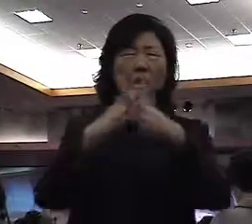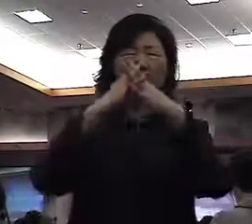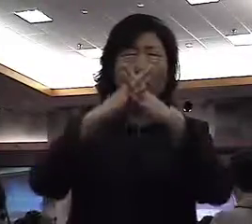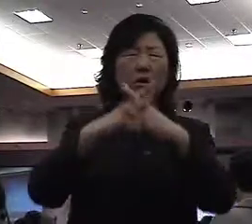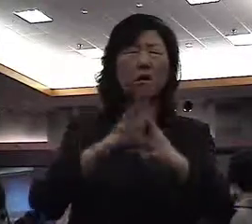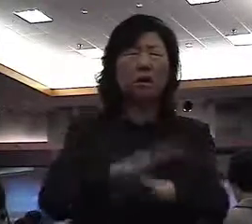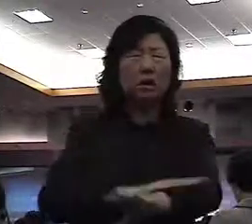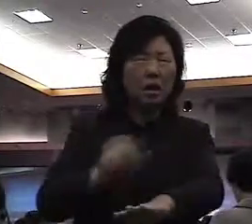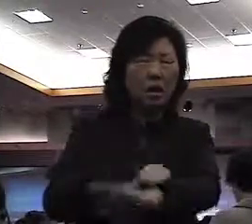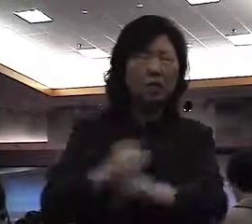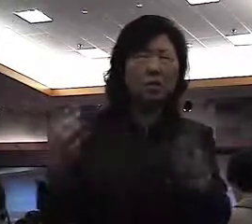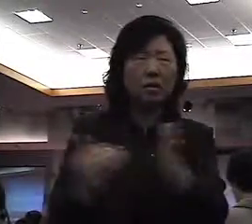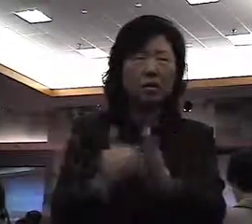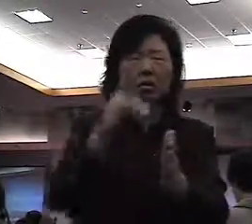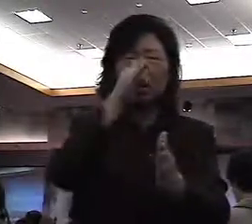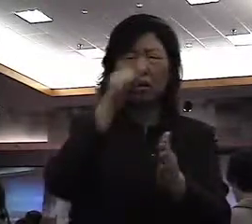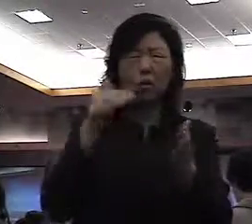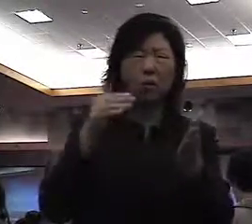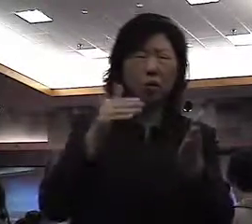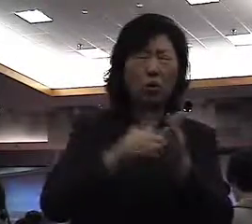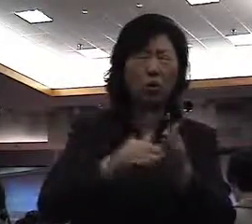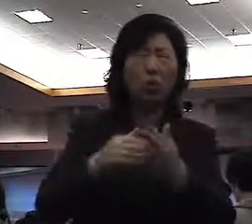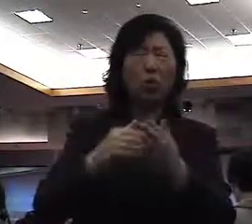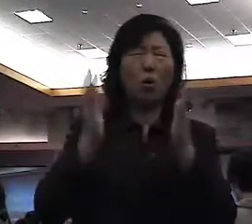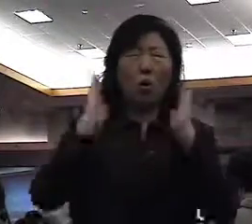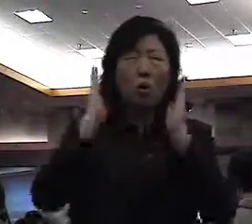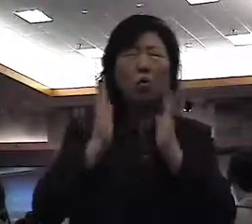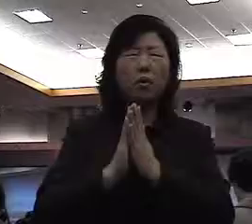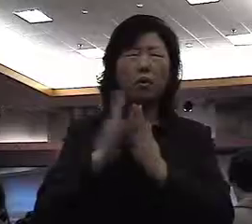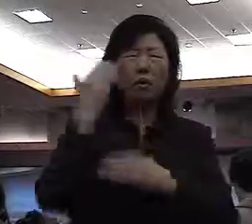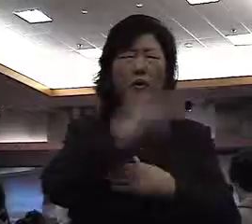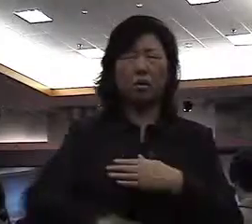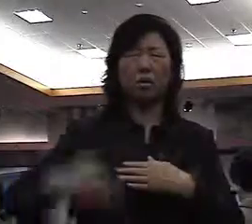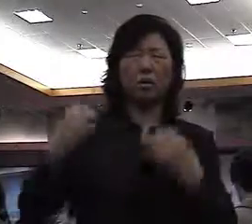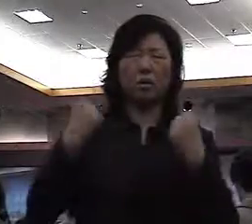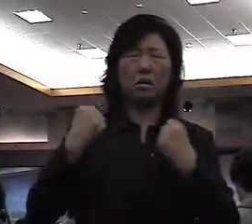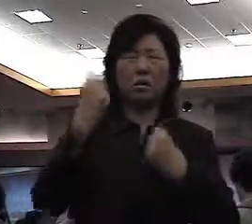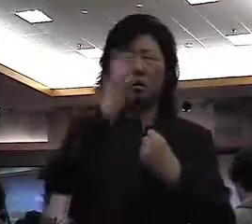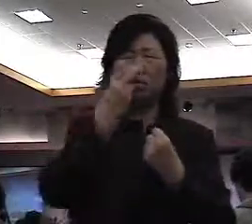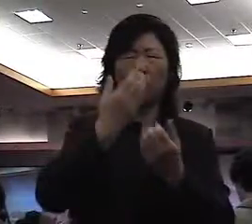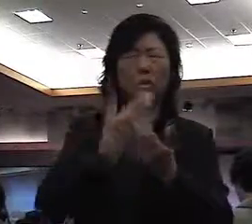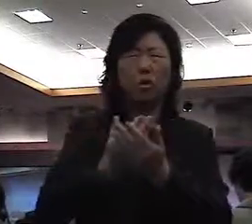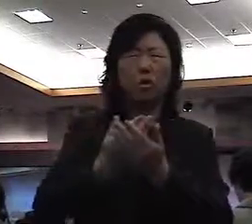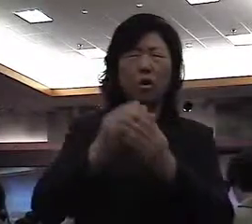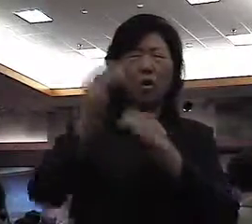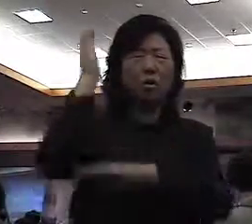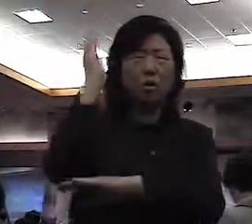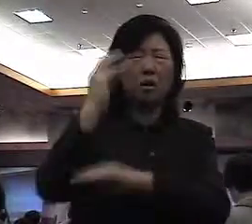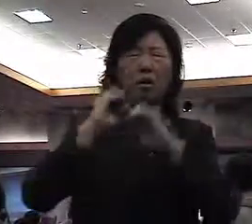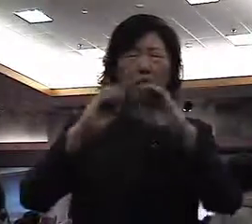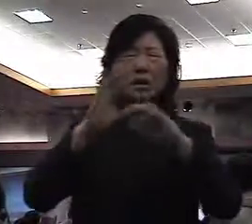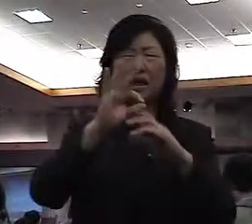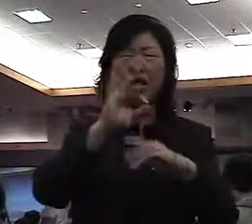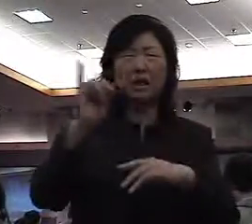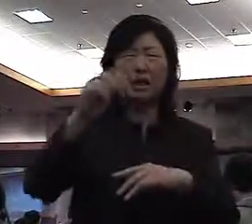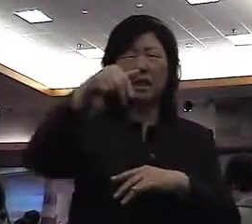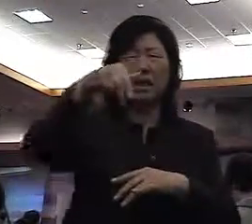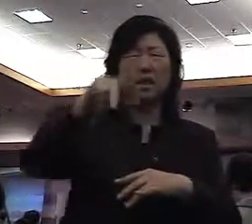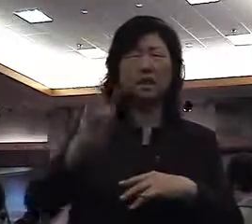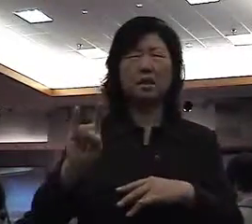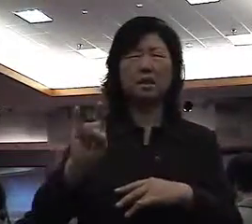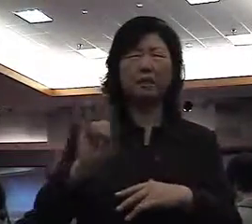선교사님의 학업과 건강을 지켜 주시옵소서. 오늘 말씀을 전하여 주실 이재현 선교사님을